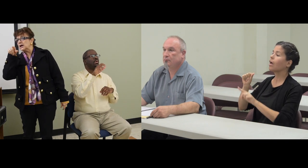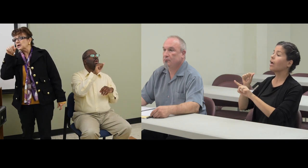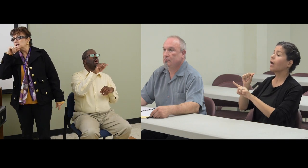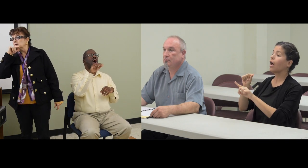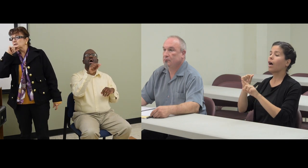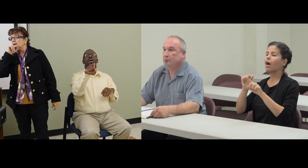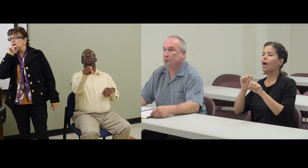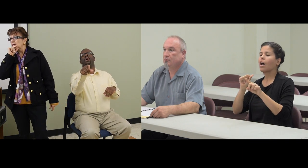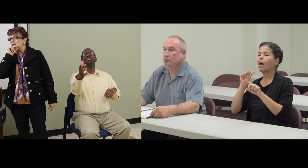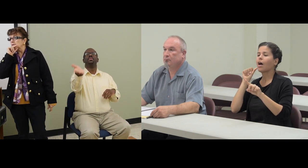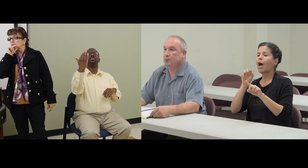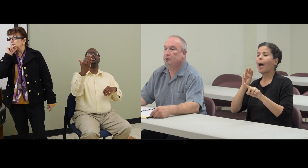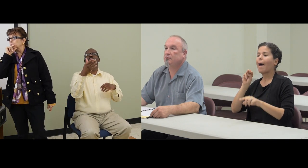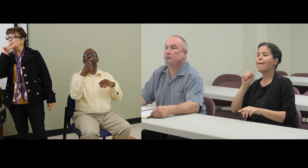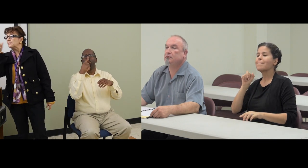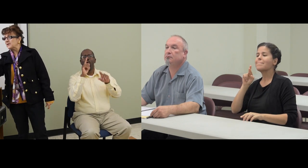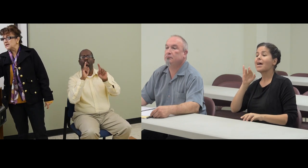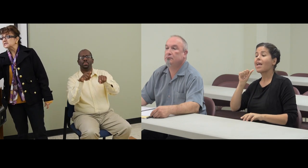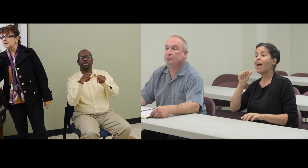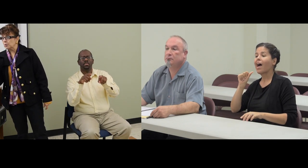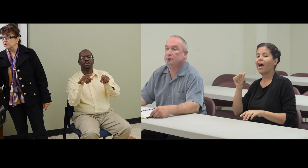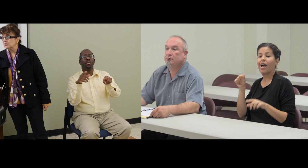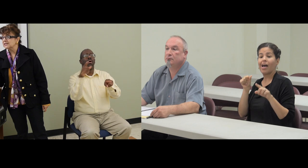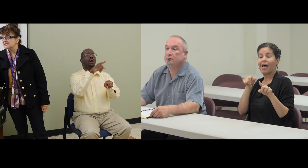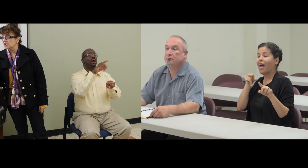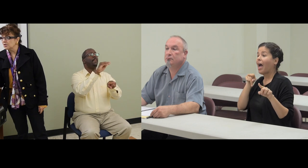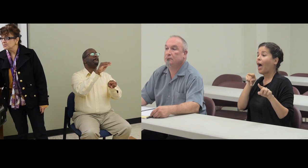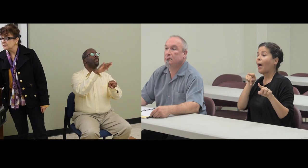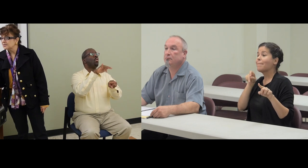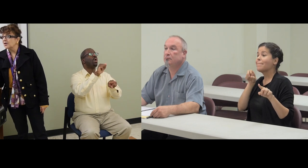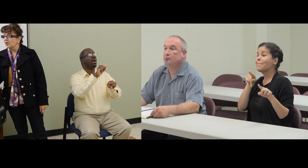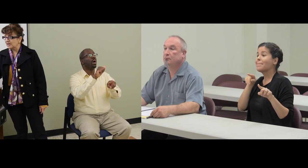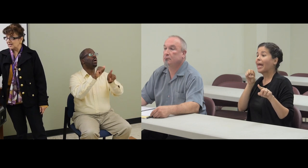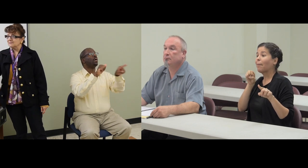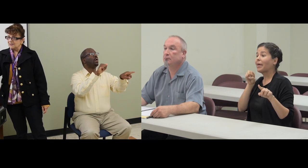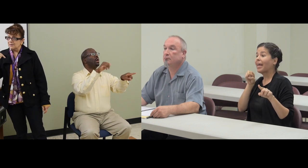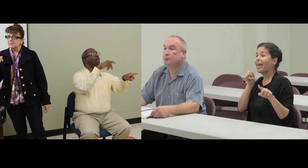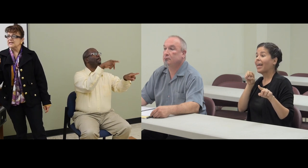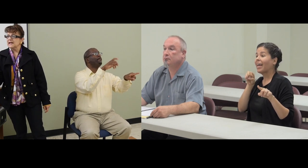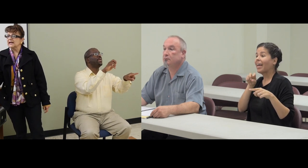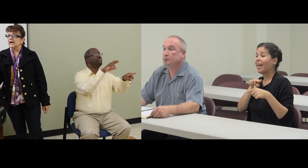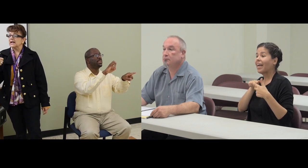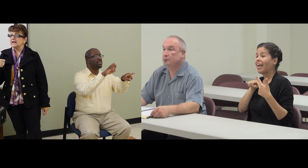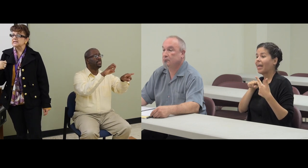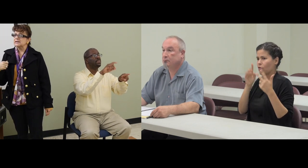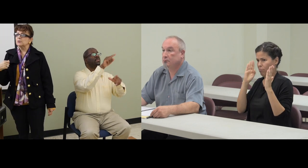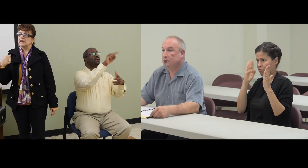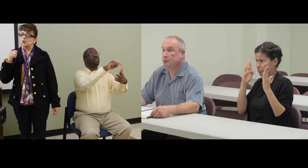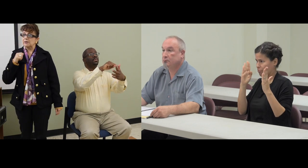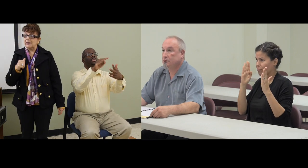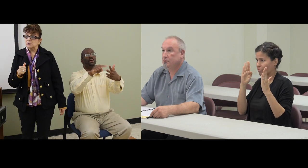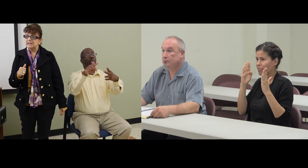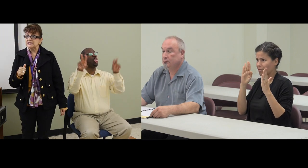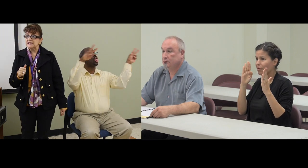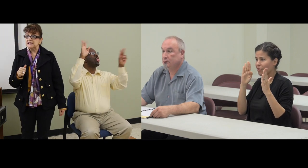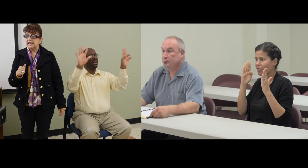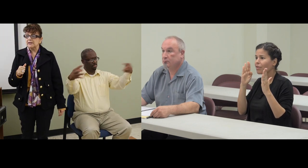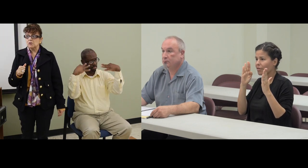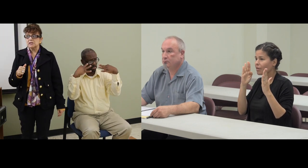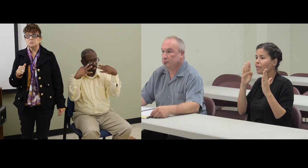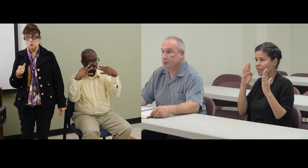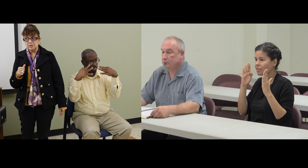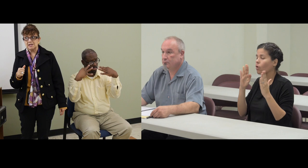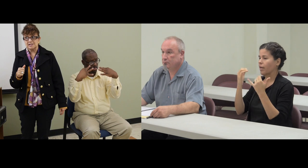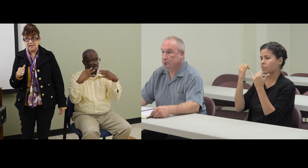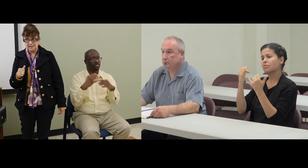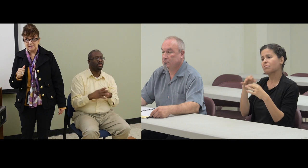maría y pp están poniendo atención ok miren acá a la clase porque lo que vamos a atender el